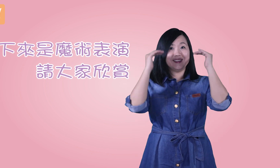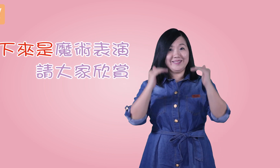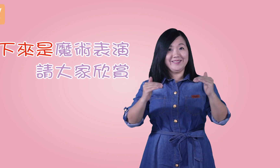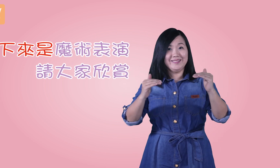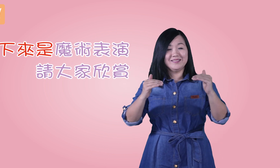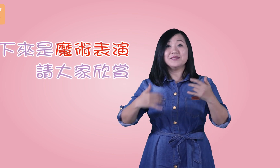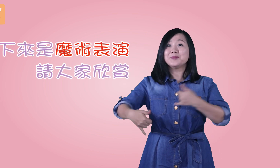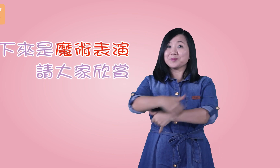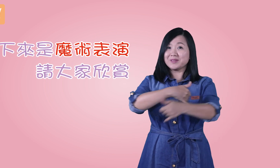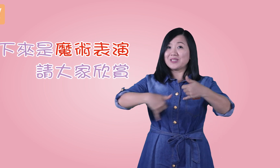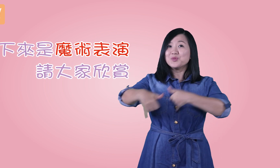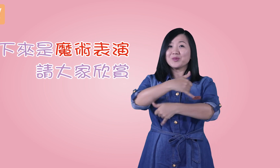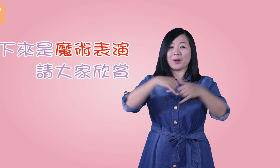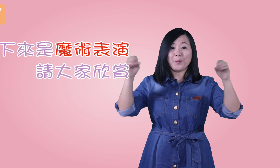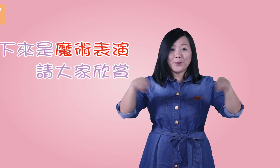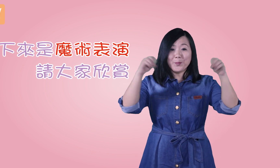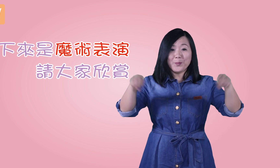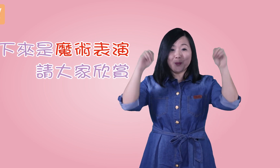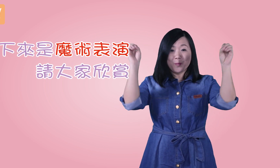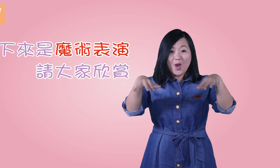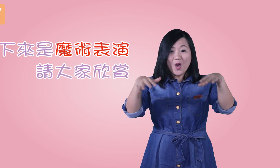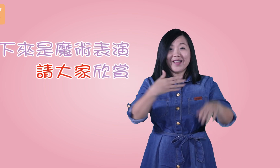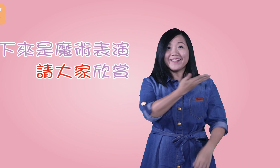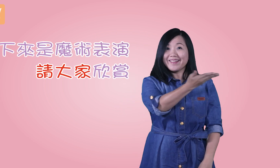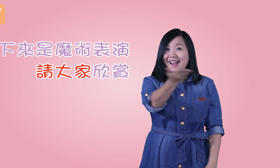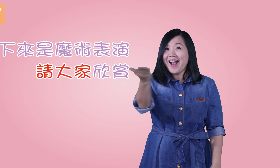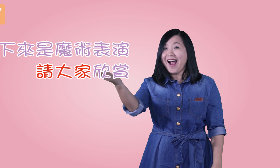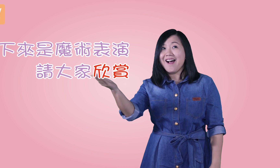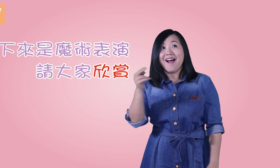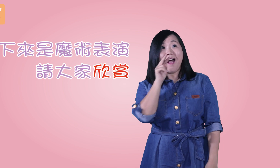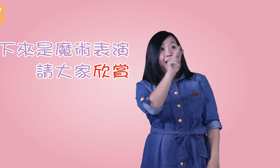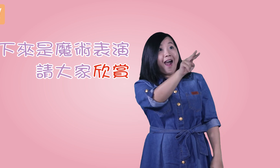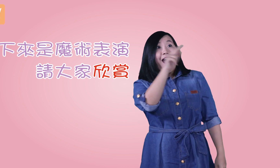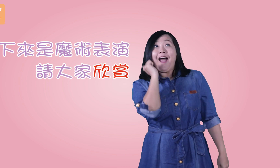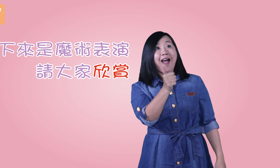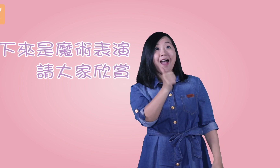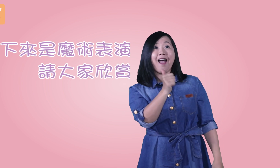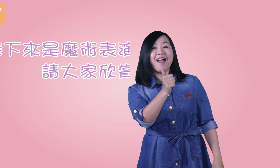接下来是魔术表演，请大家欣赏。